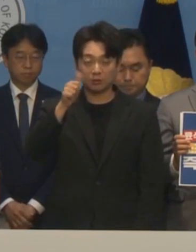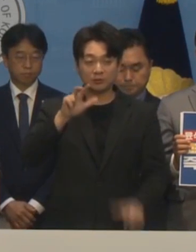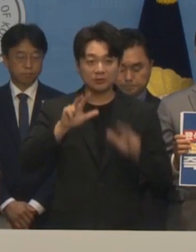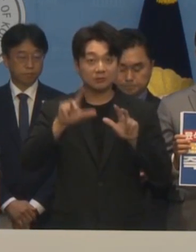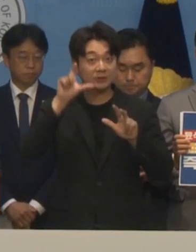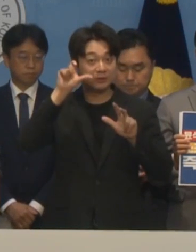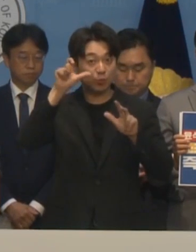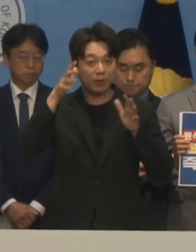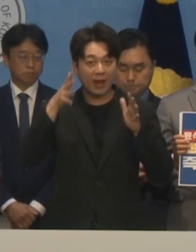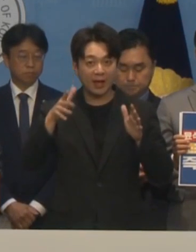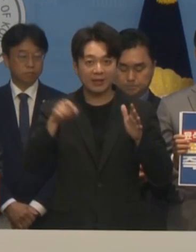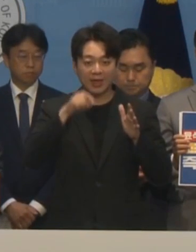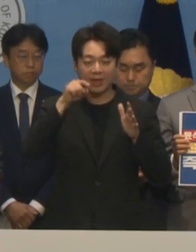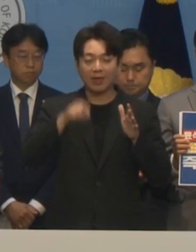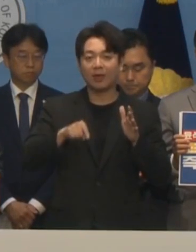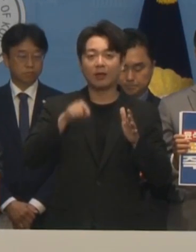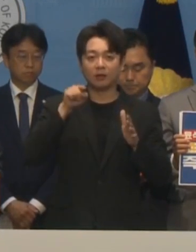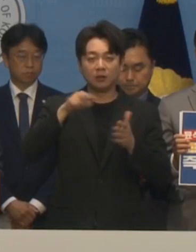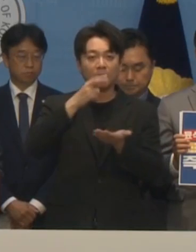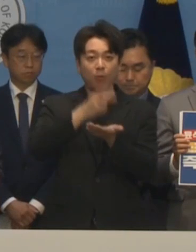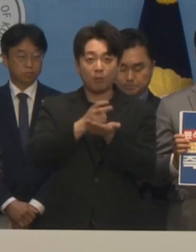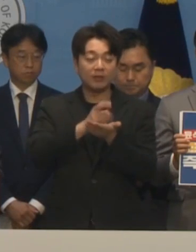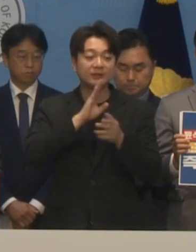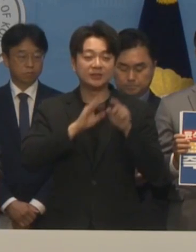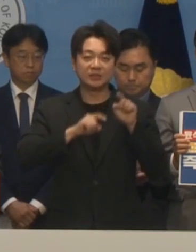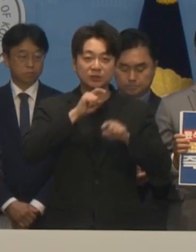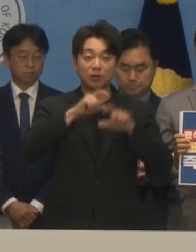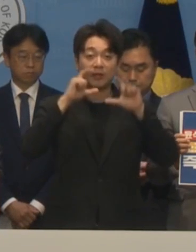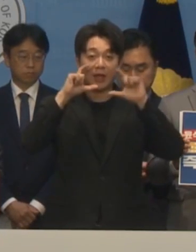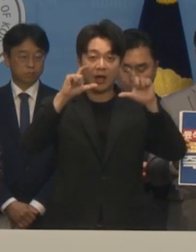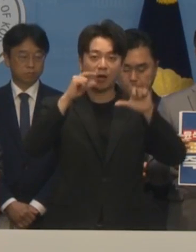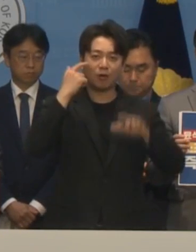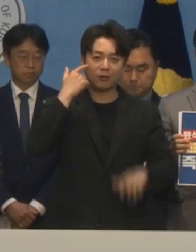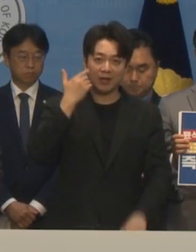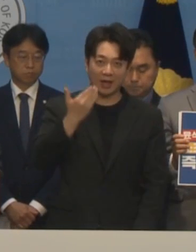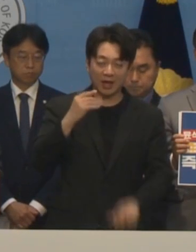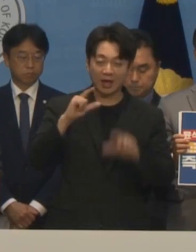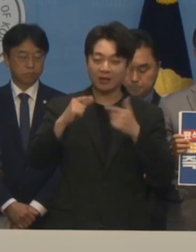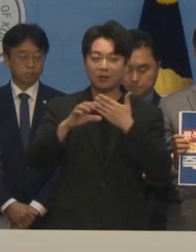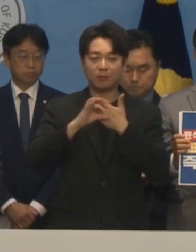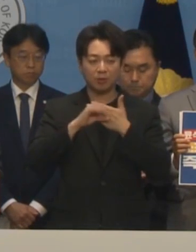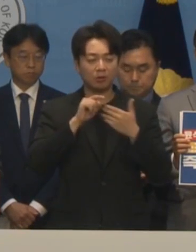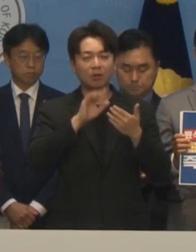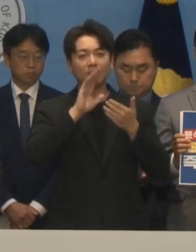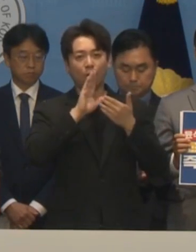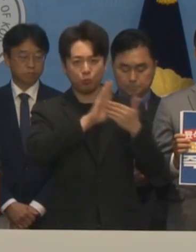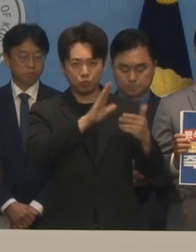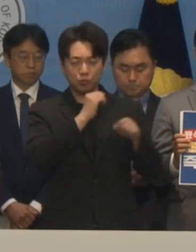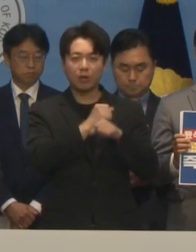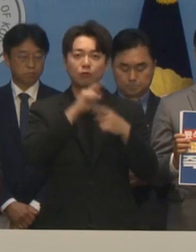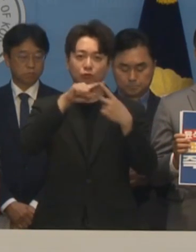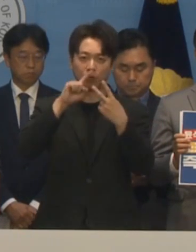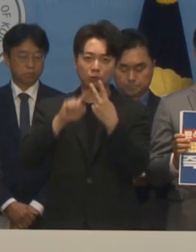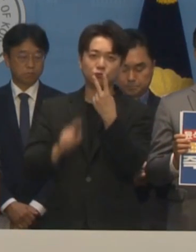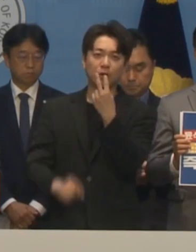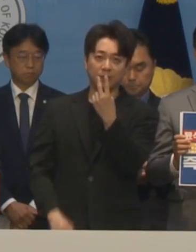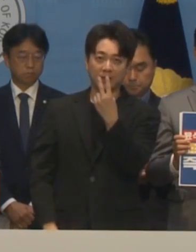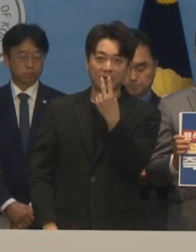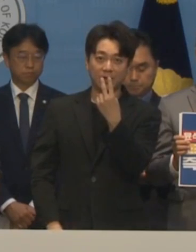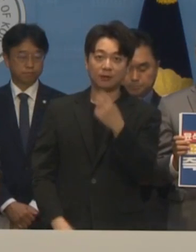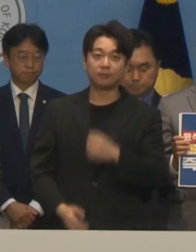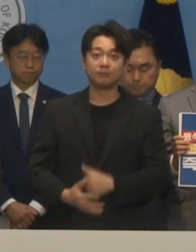15일 이내에 법안을 공포하거나 국회에 제의를 요구해야 합니다. 그 기간